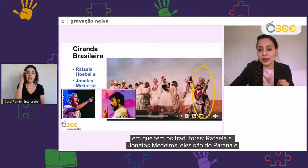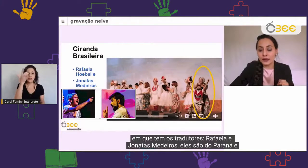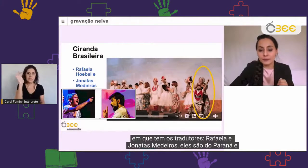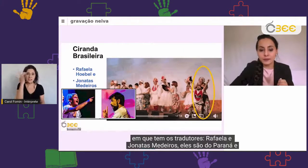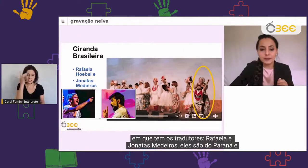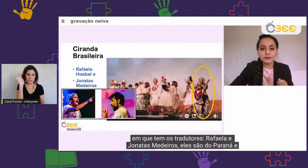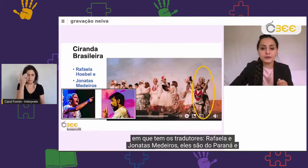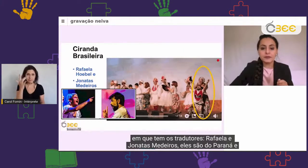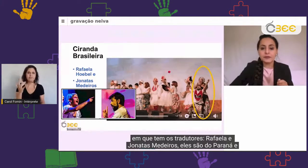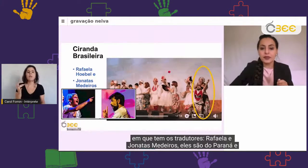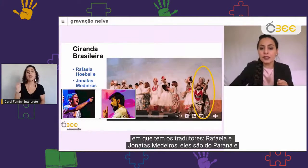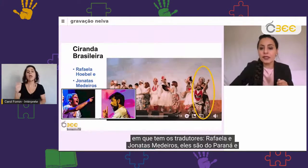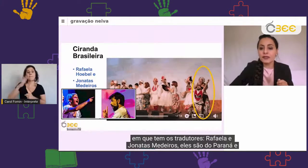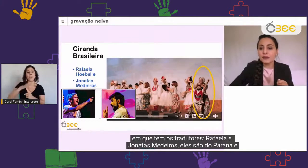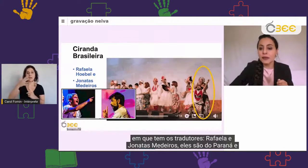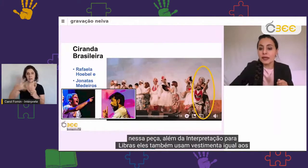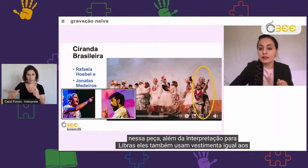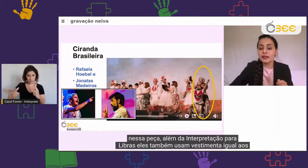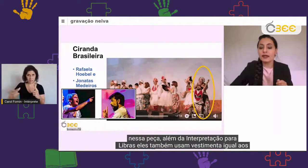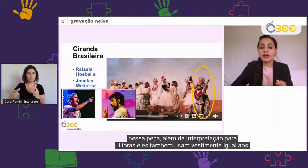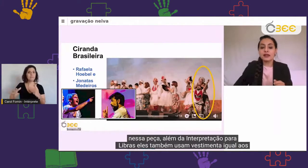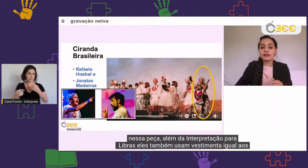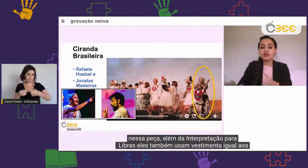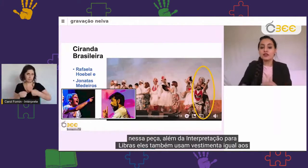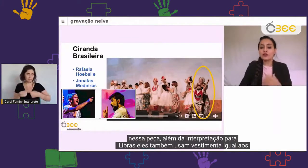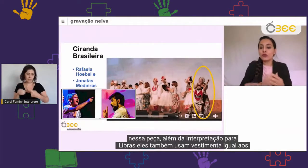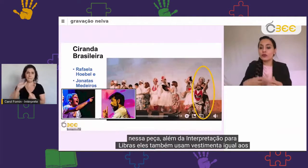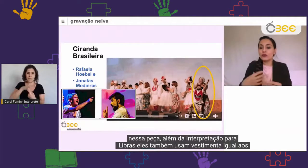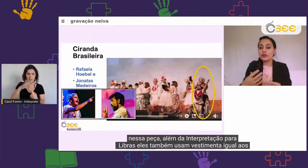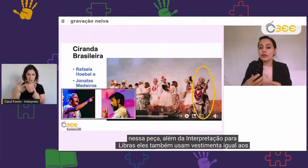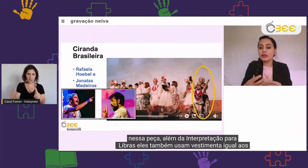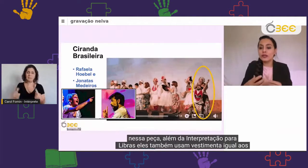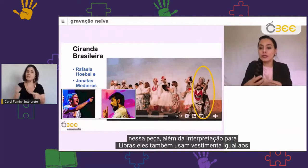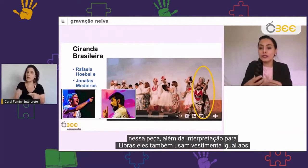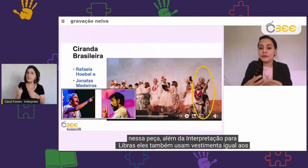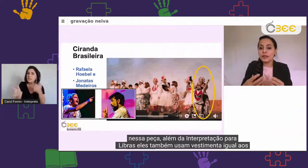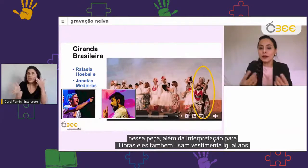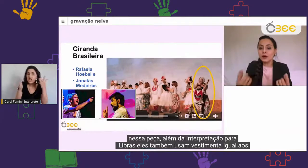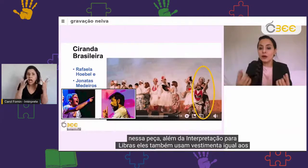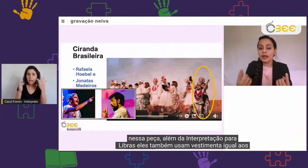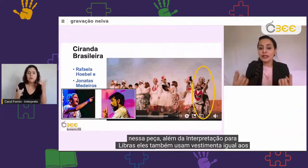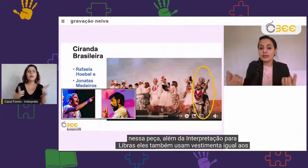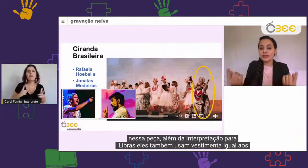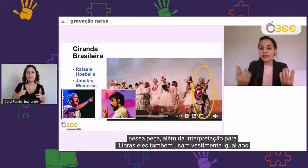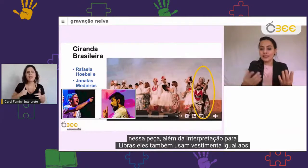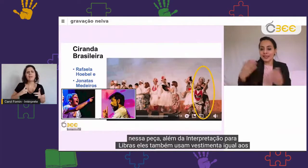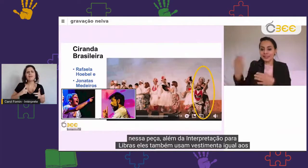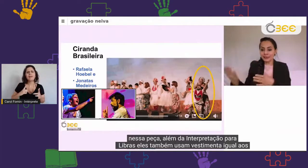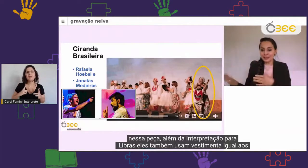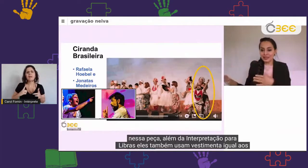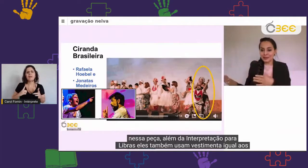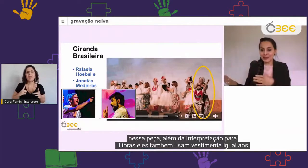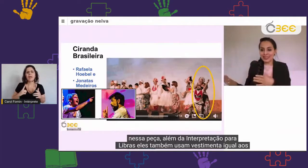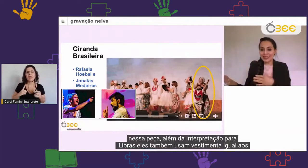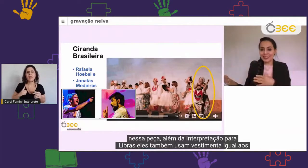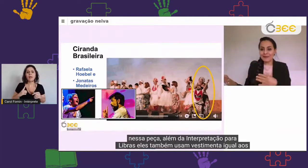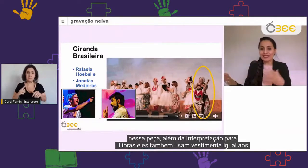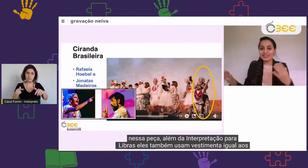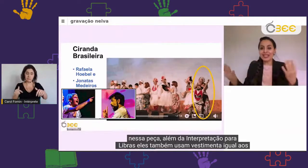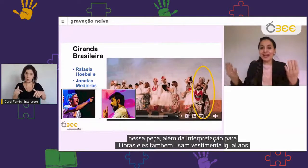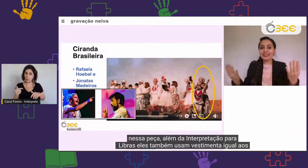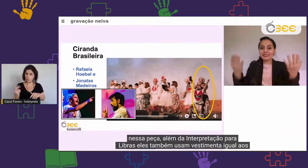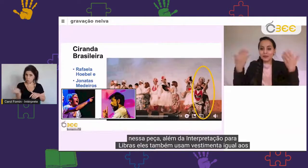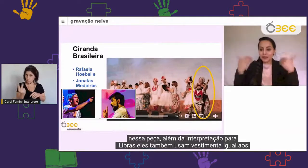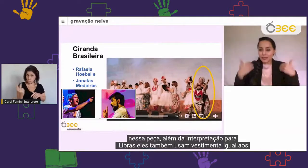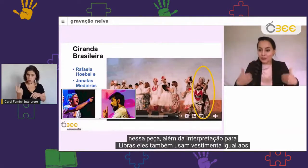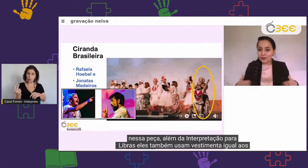do Paraná. E nessa peça existe toda, além da interpretação para